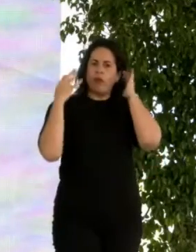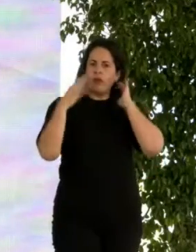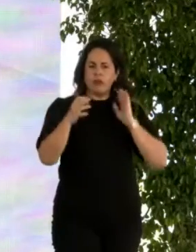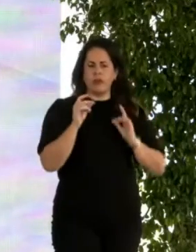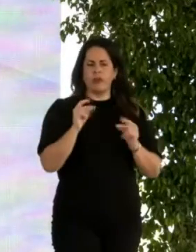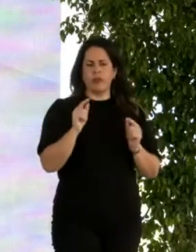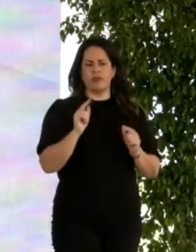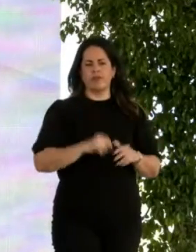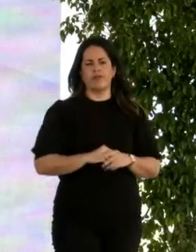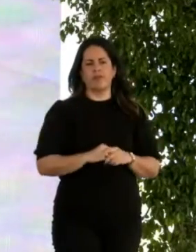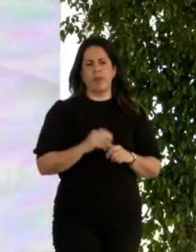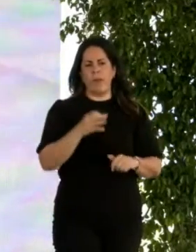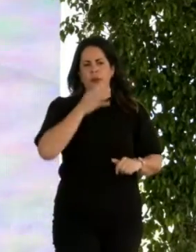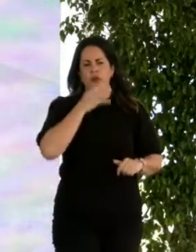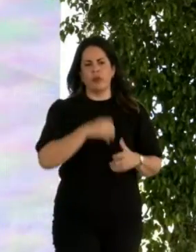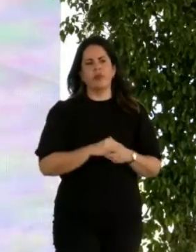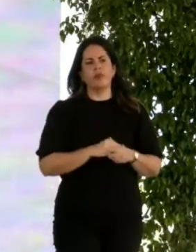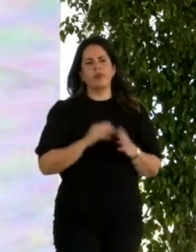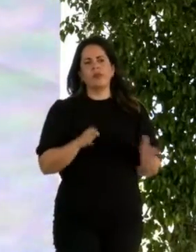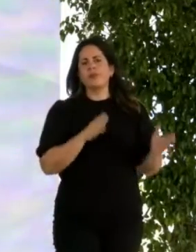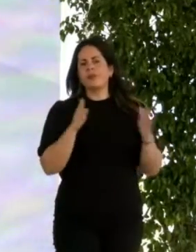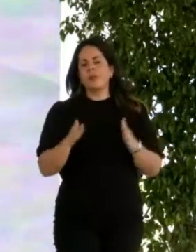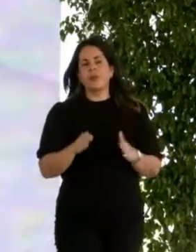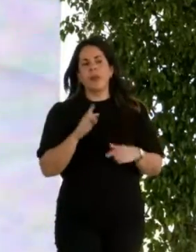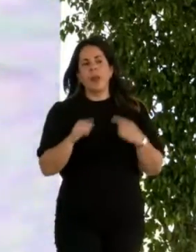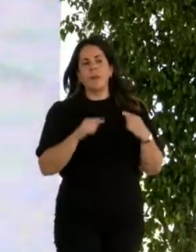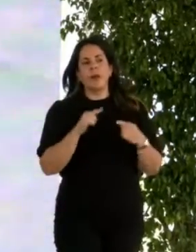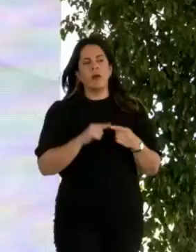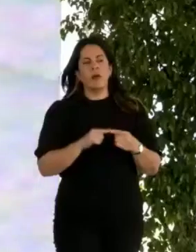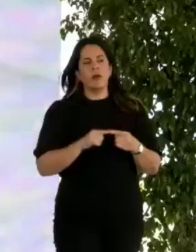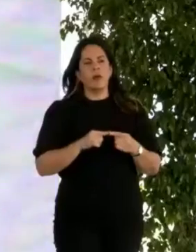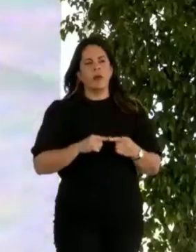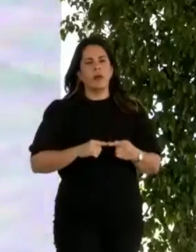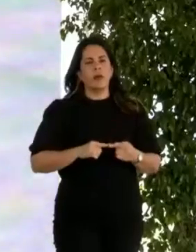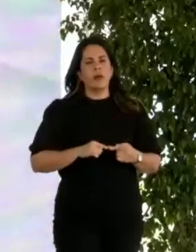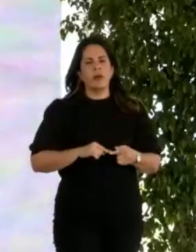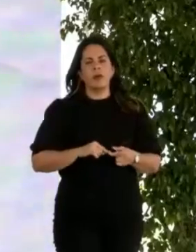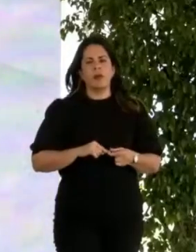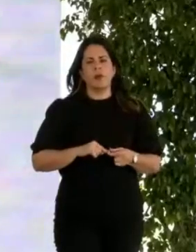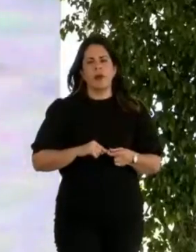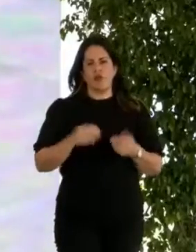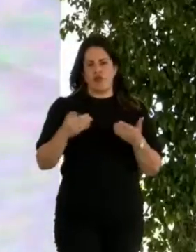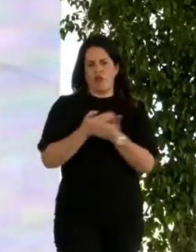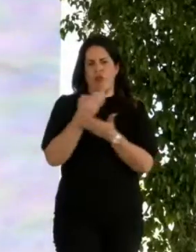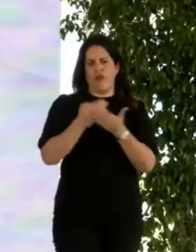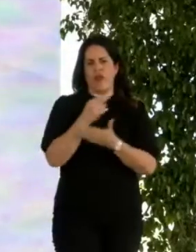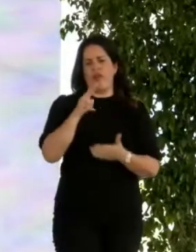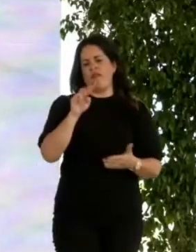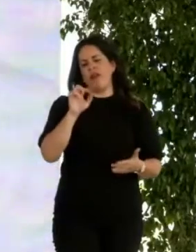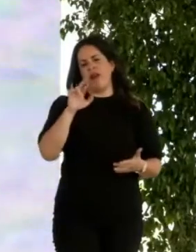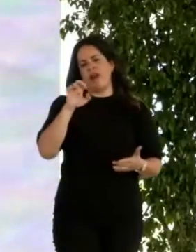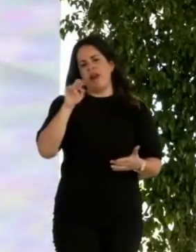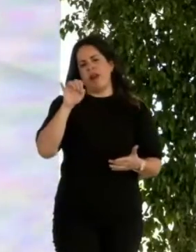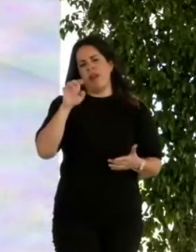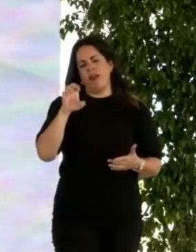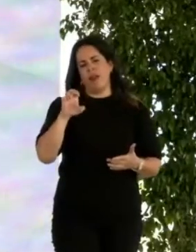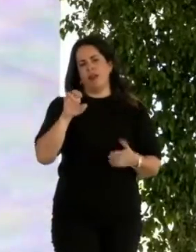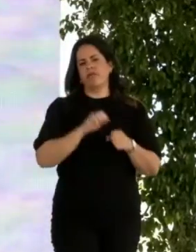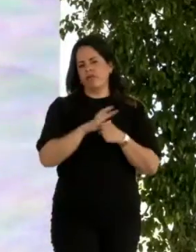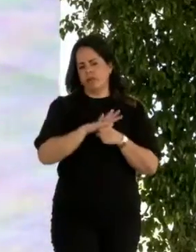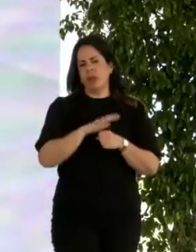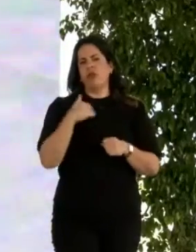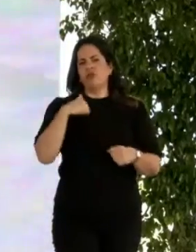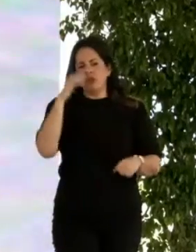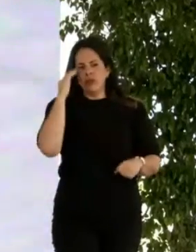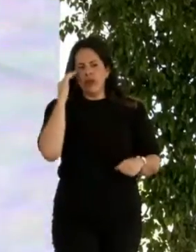inmediato. No. En cuanto a la nueva variante, sé que